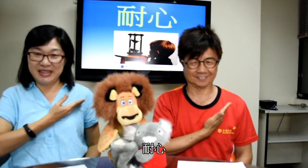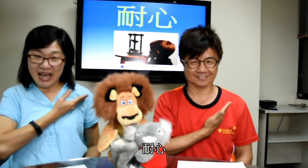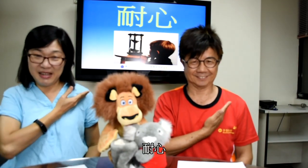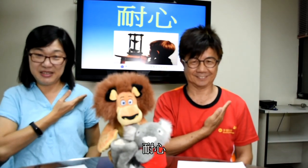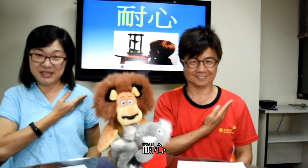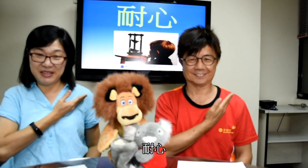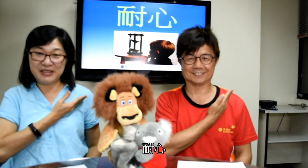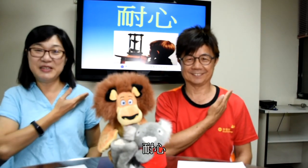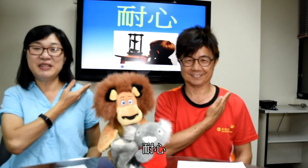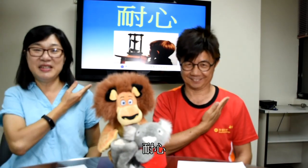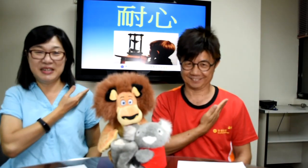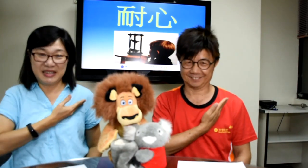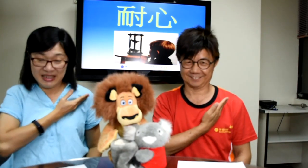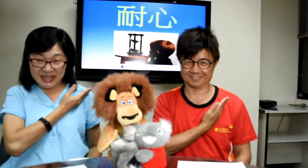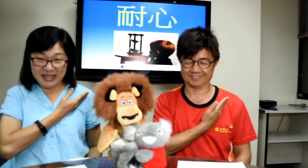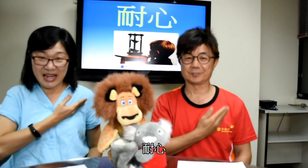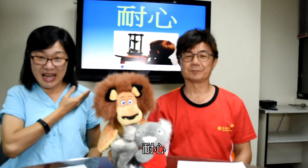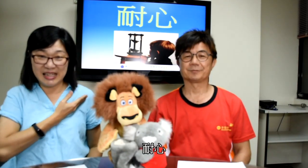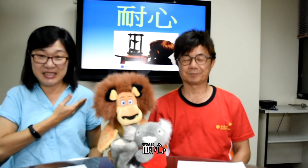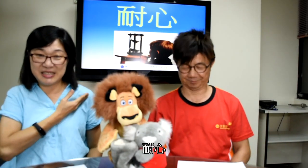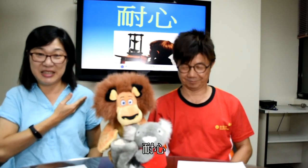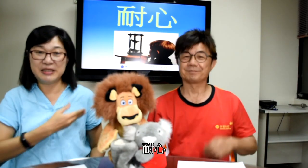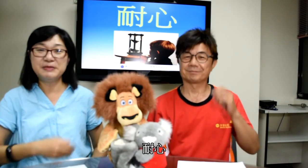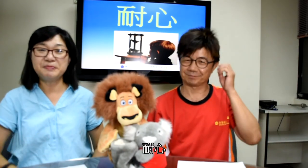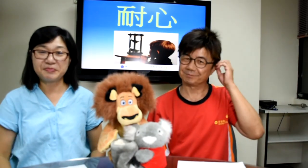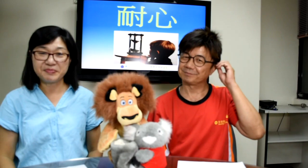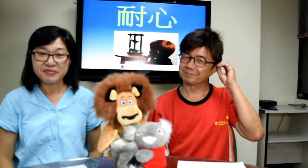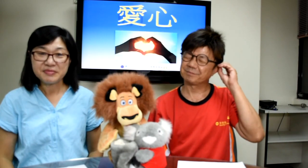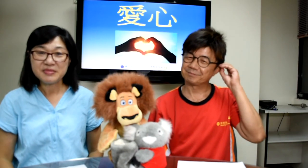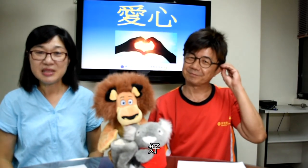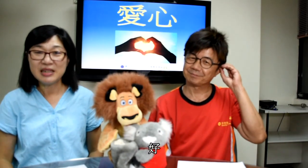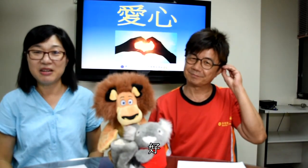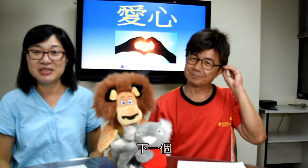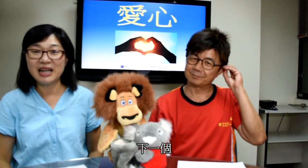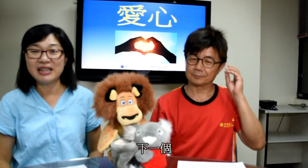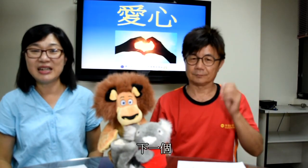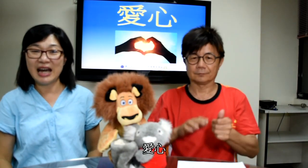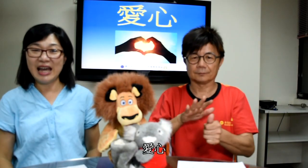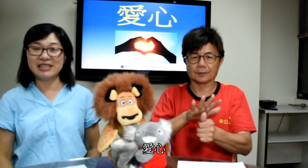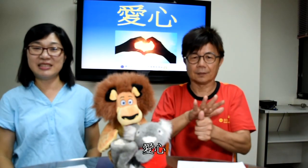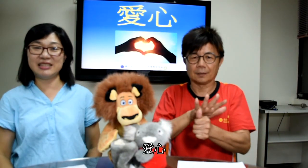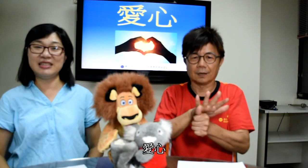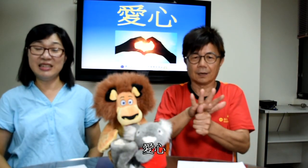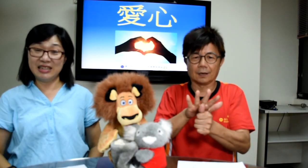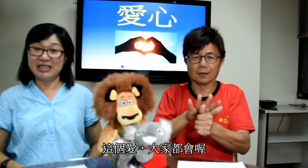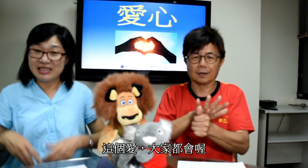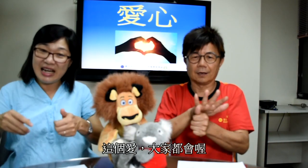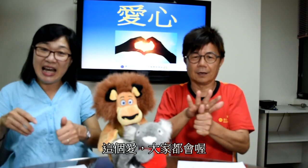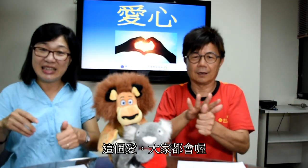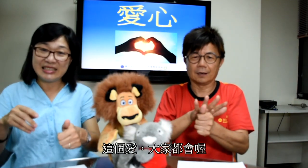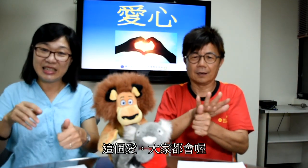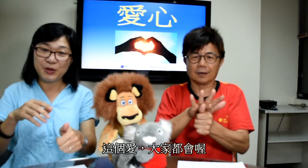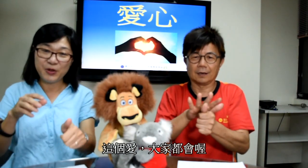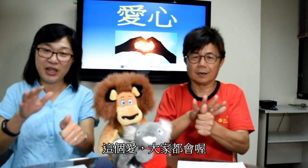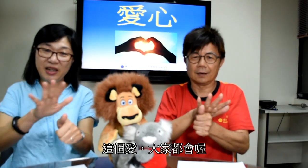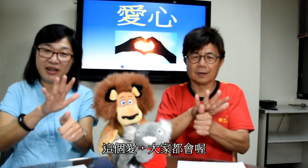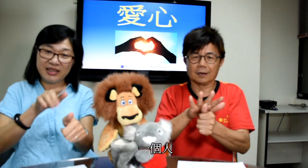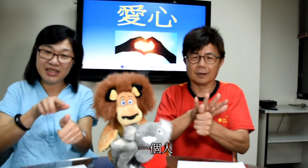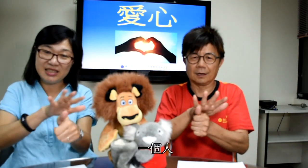耐心，耐心。好，下一个，爱心。这个爱大家都会，一个人